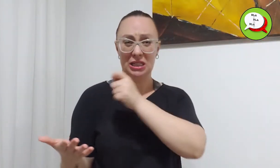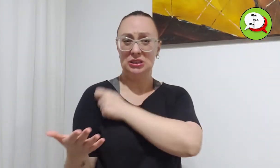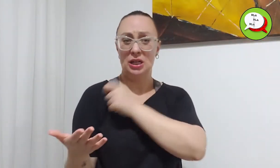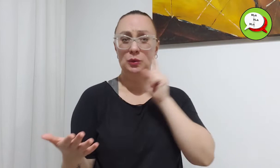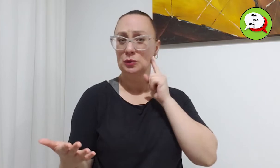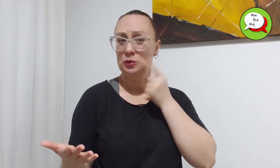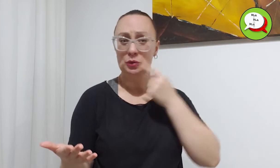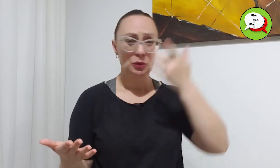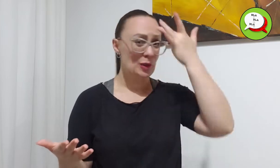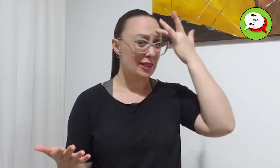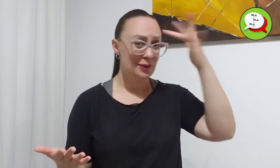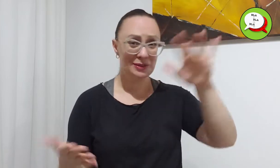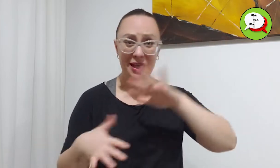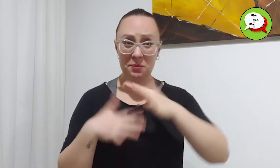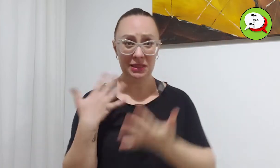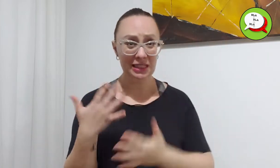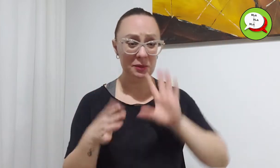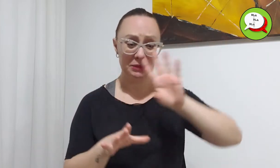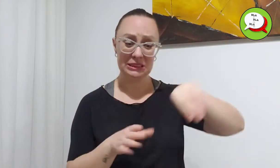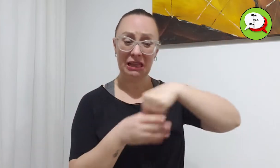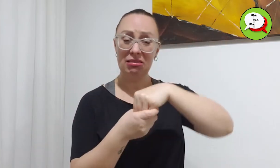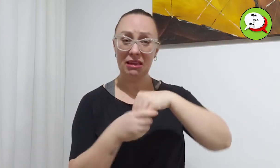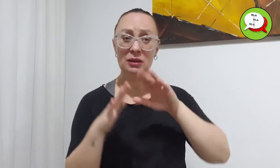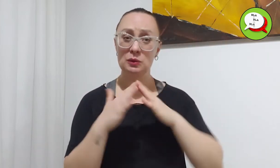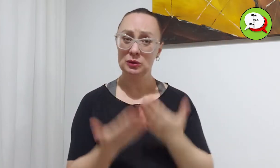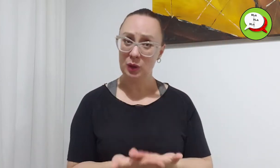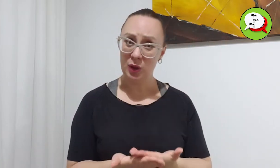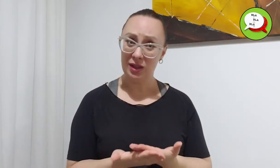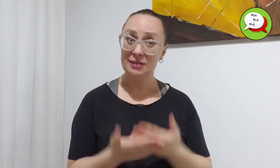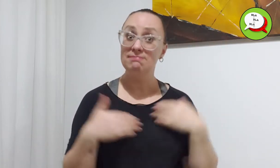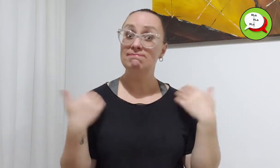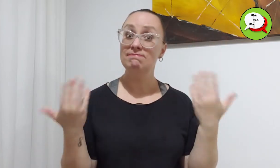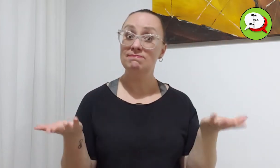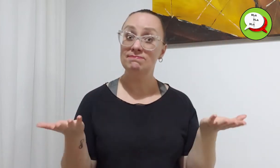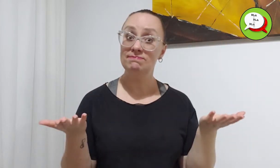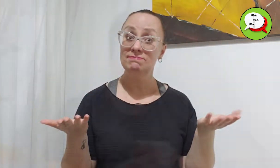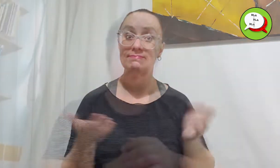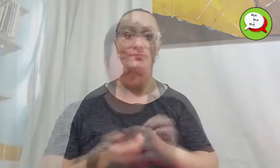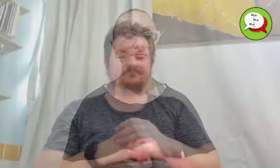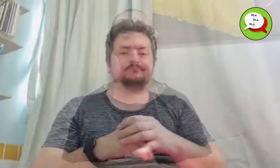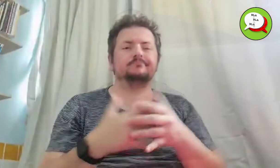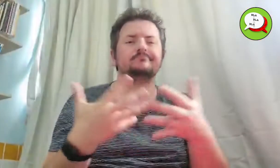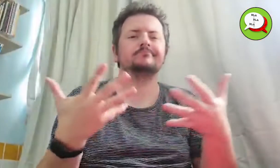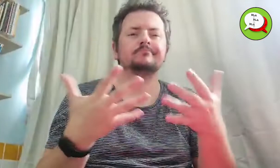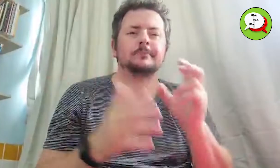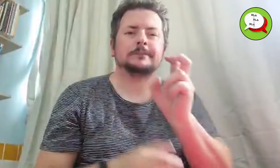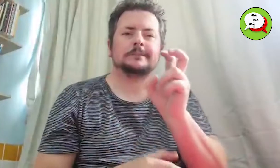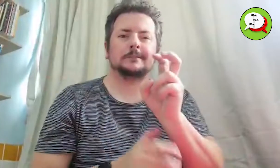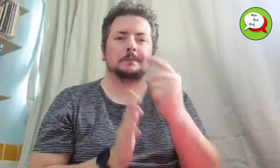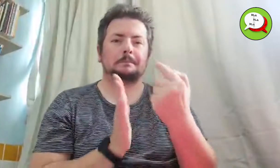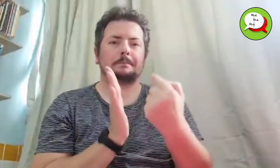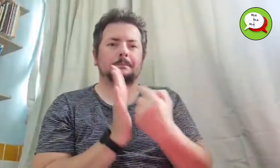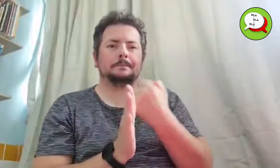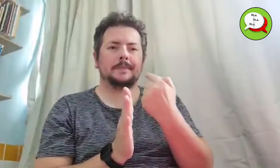surdo que não sabe Libras na escola, professor? Bom, na quinta